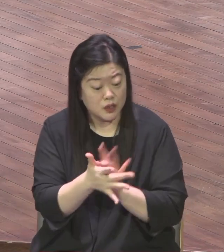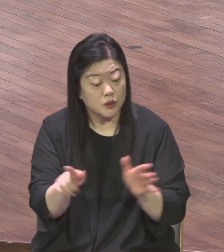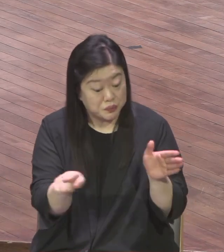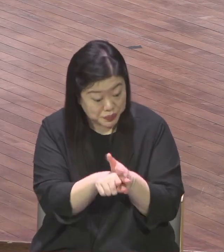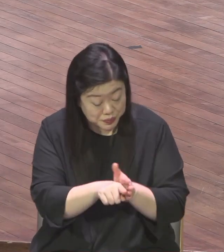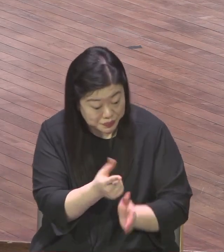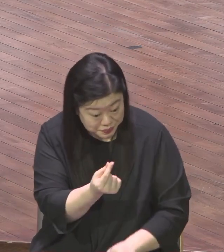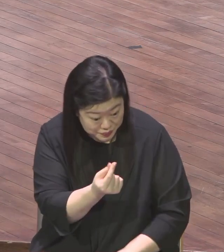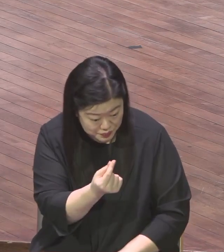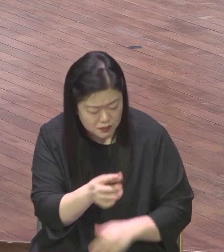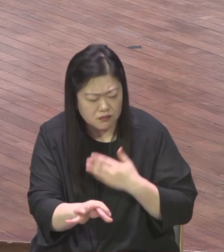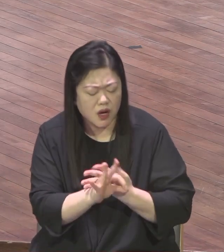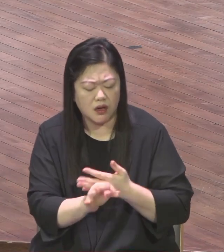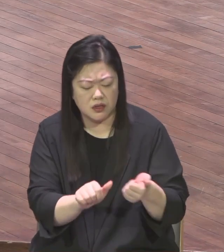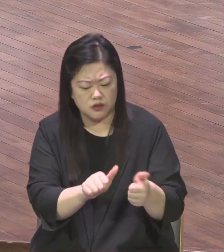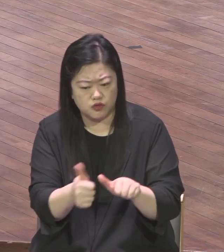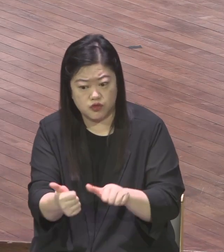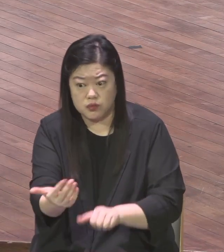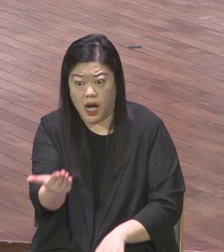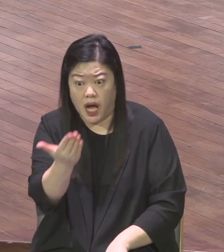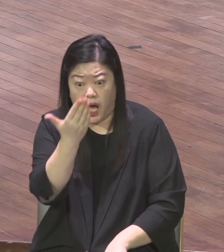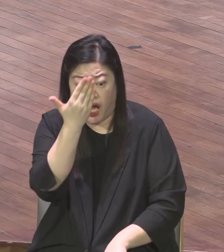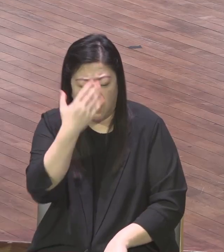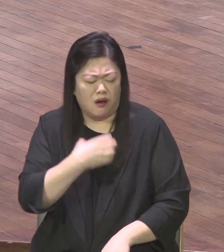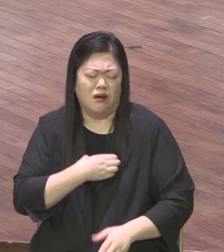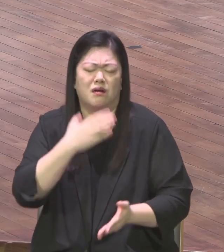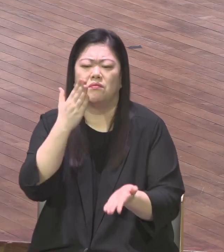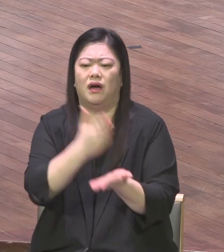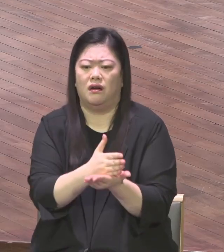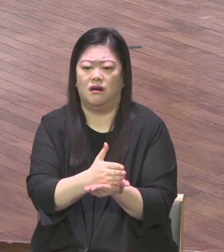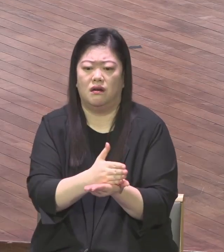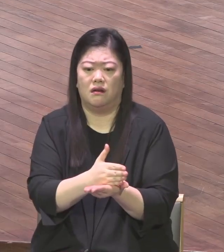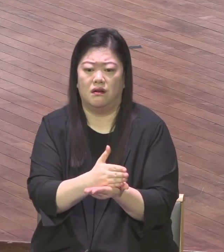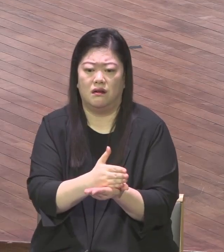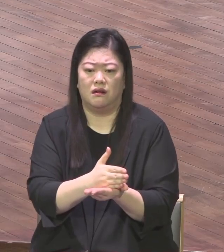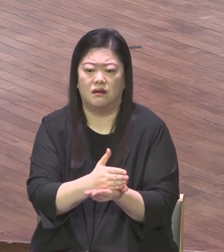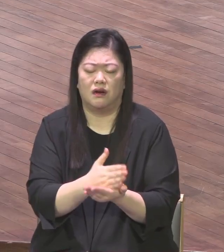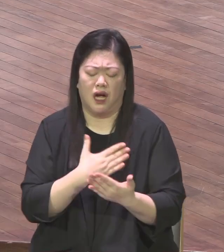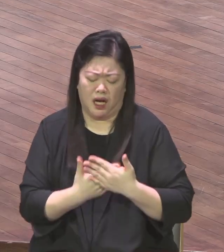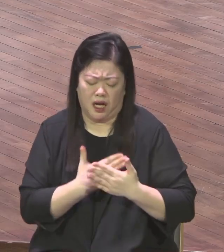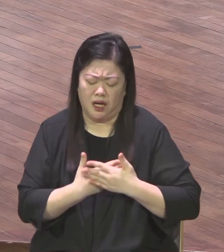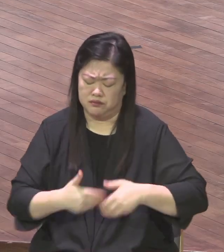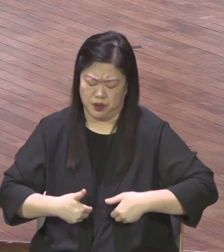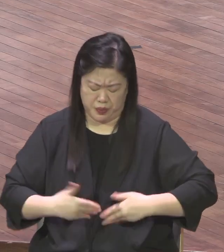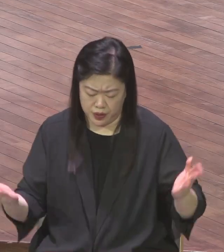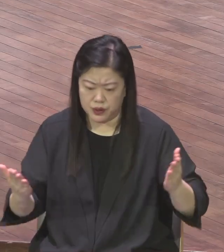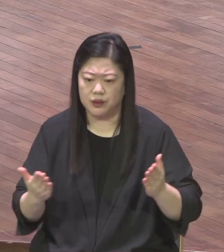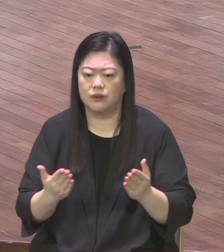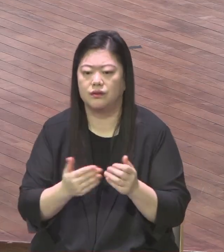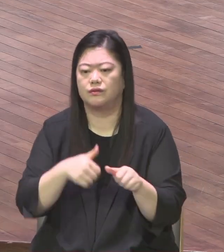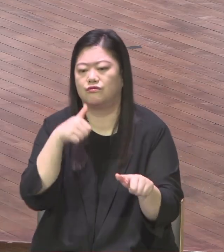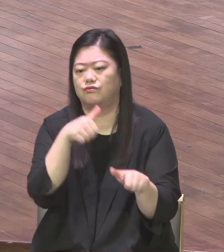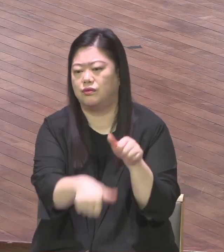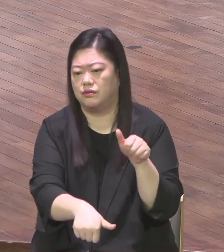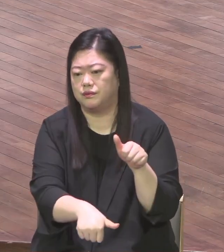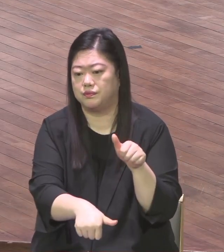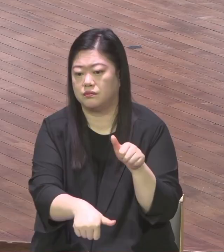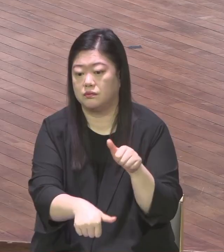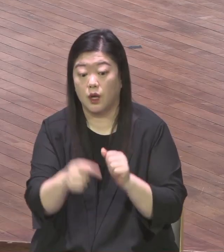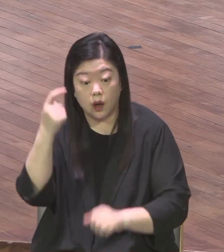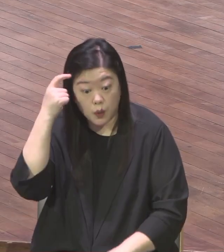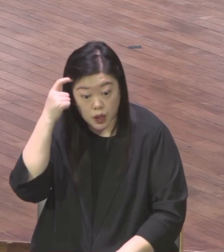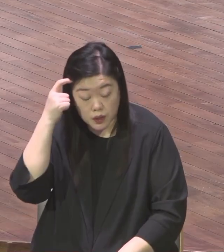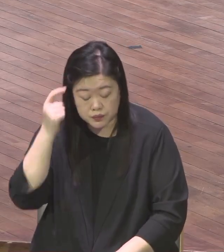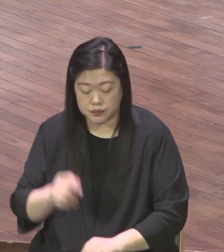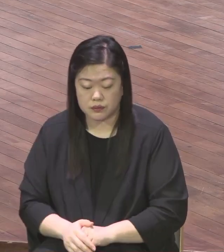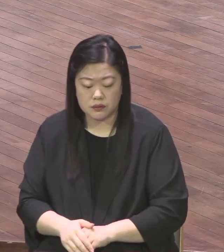전혀 죽음에 대해서 염려, 걱정할 이유가 없다. 왜냐?